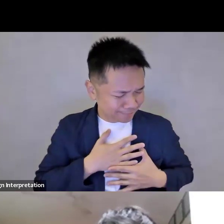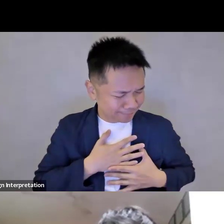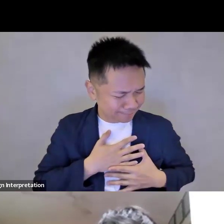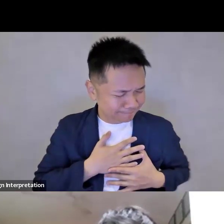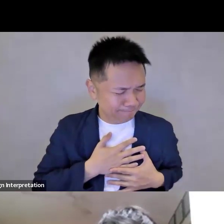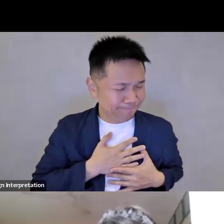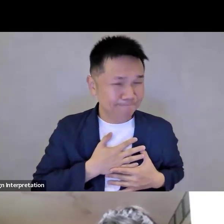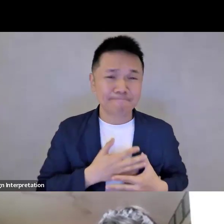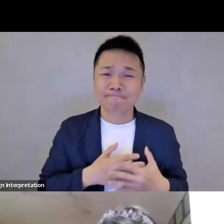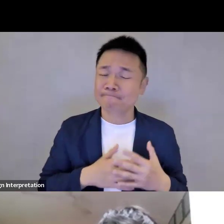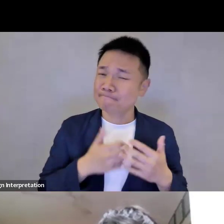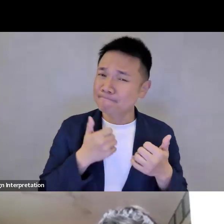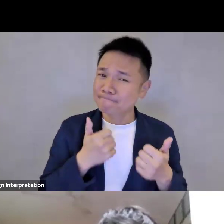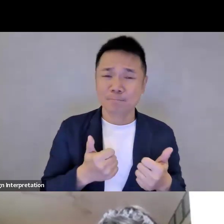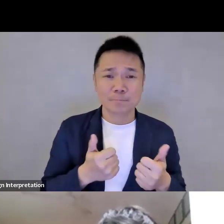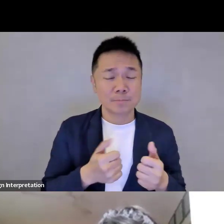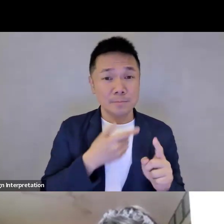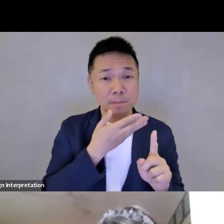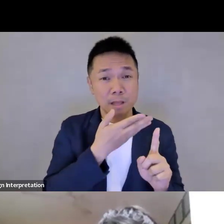他呢，